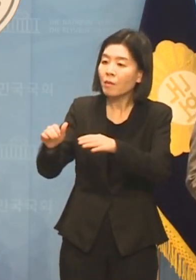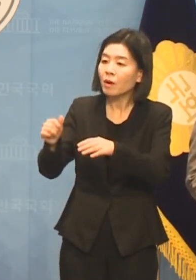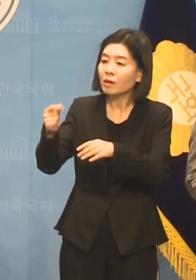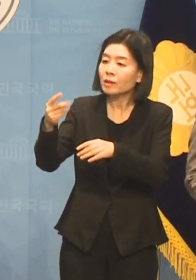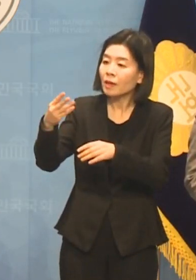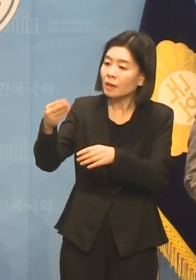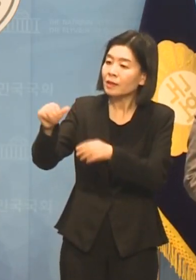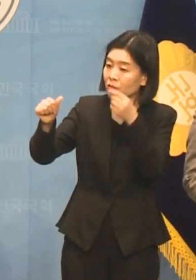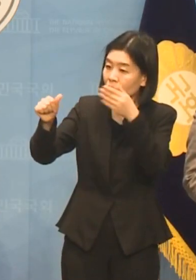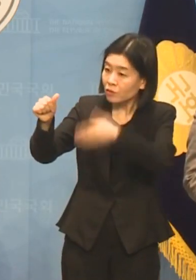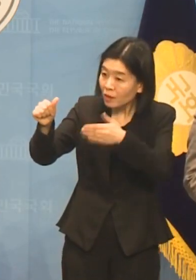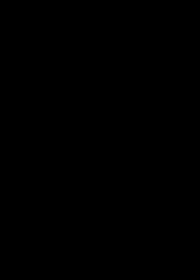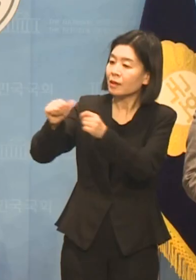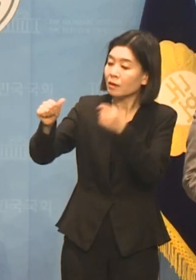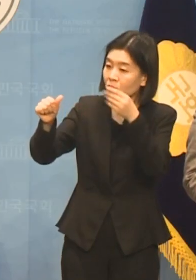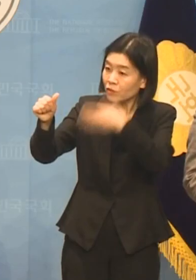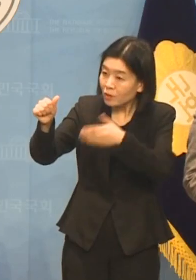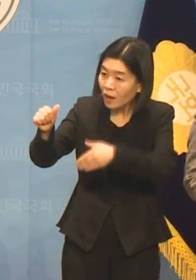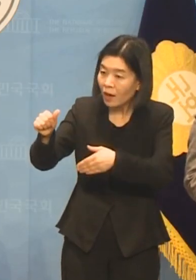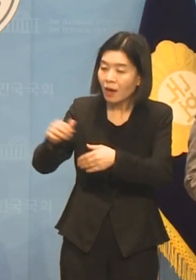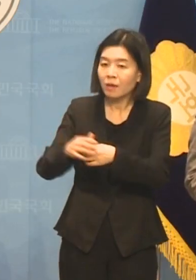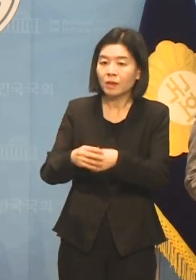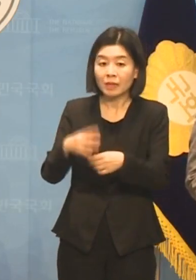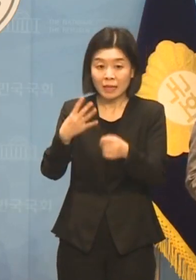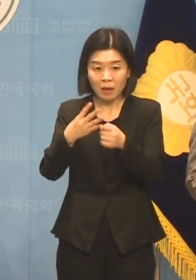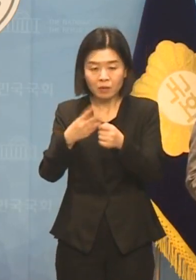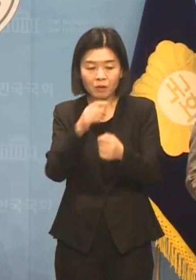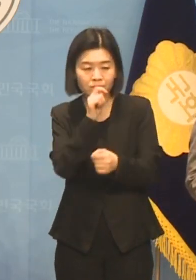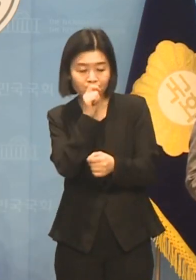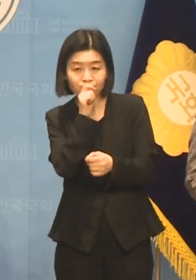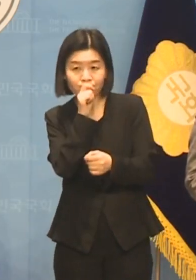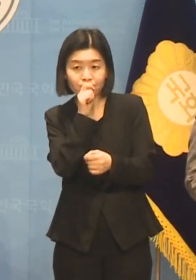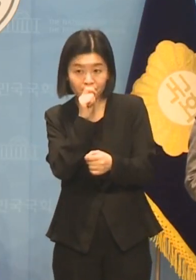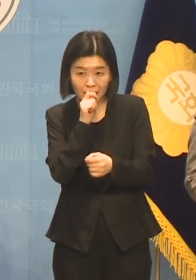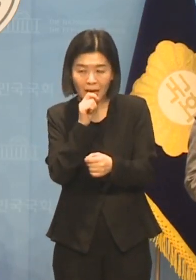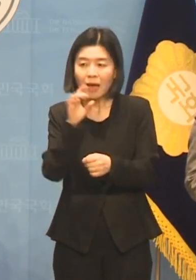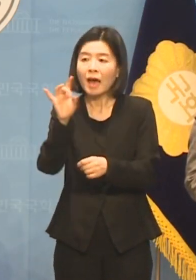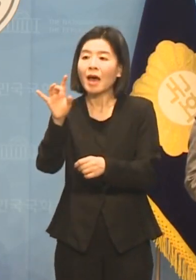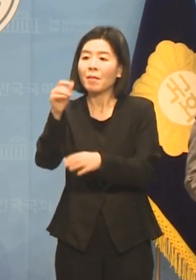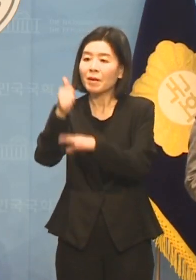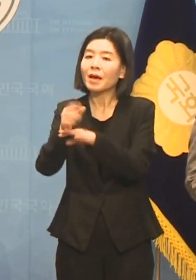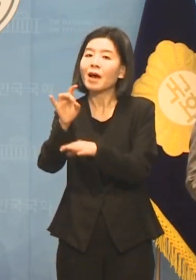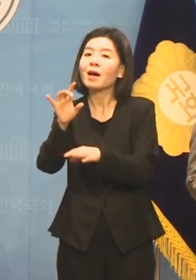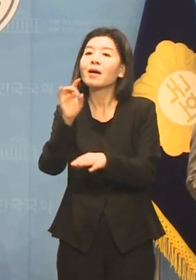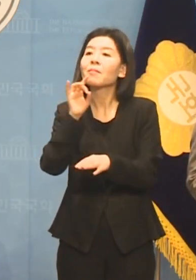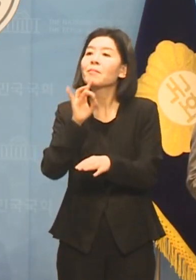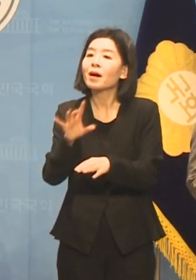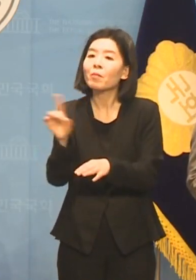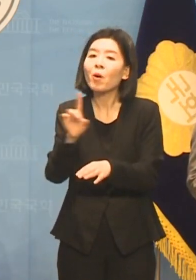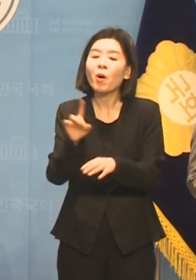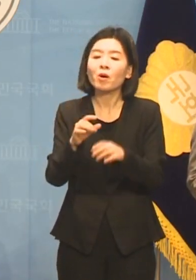줄 수 없다며 국비로 일관했으며 한 차례만 통상적인